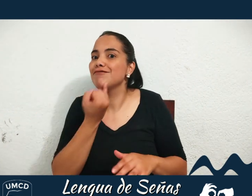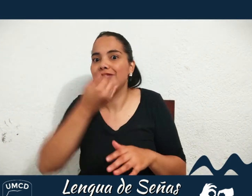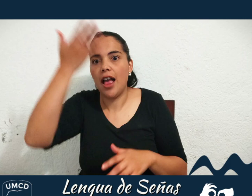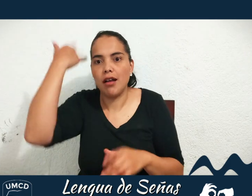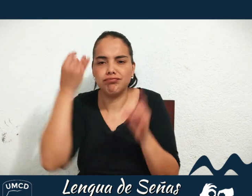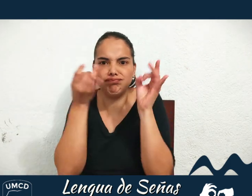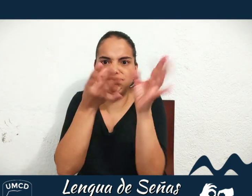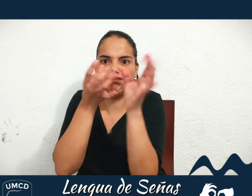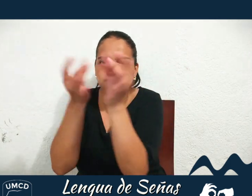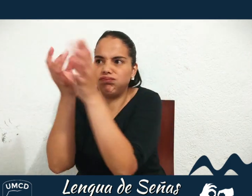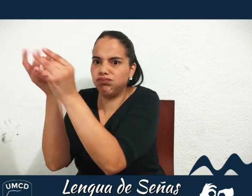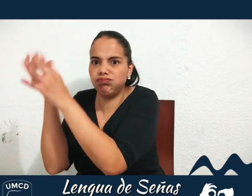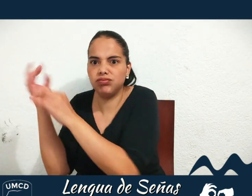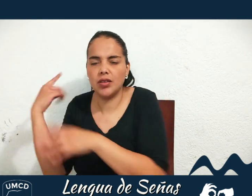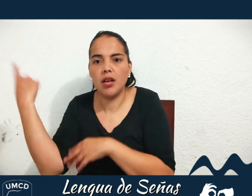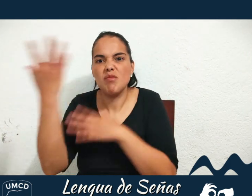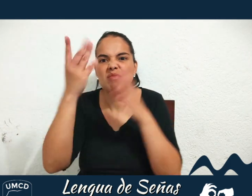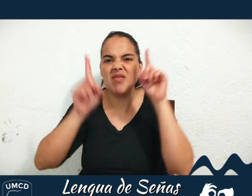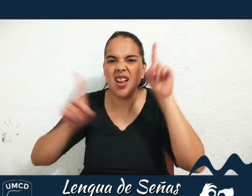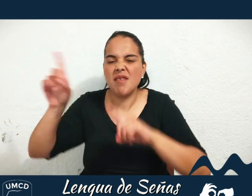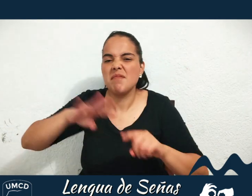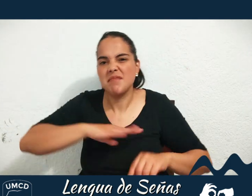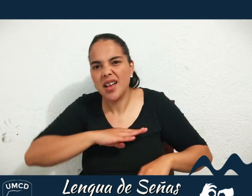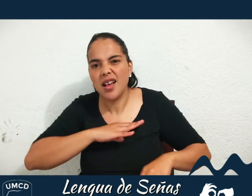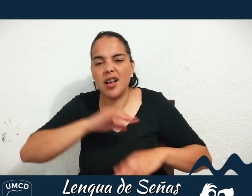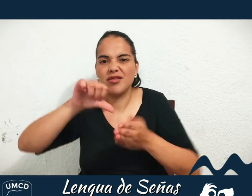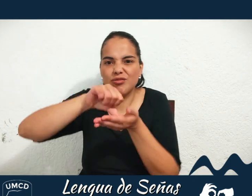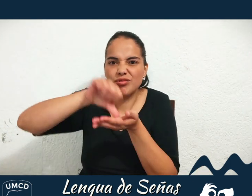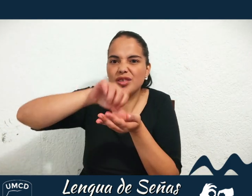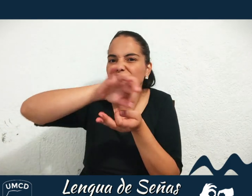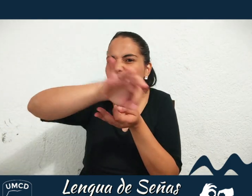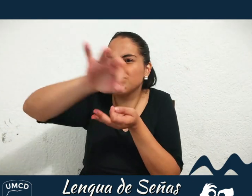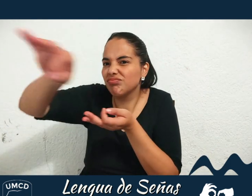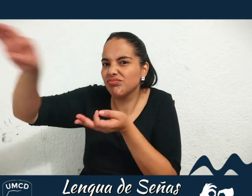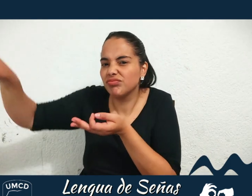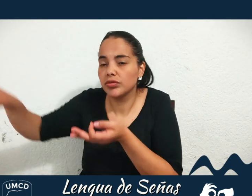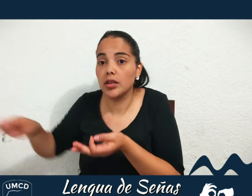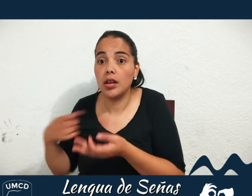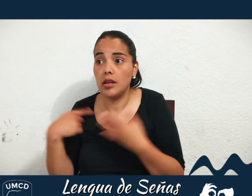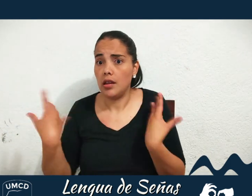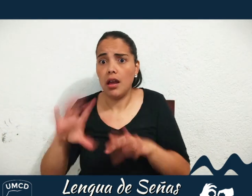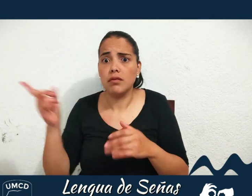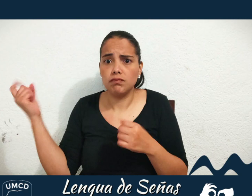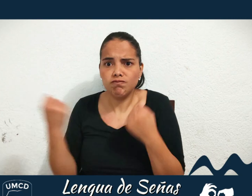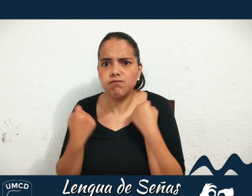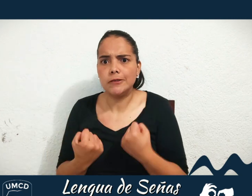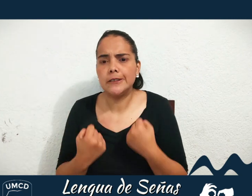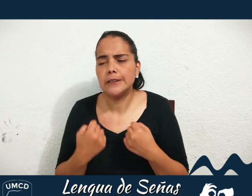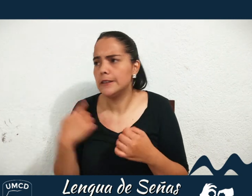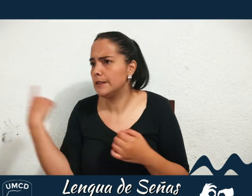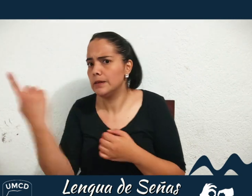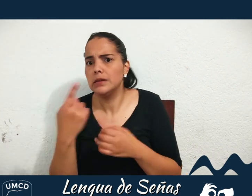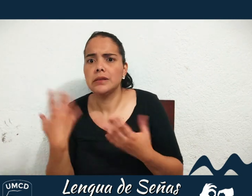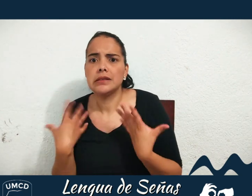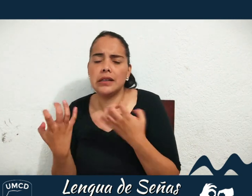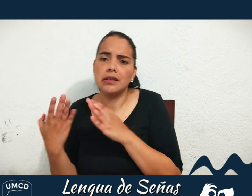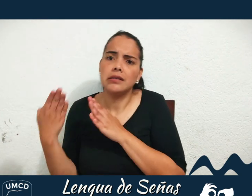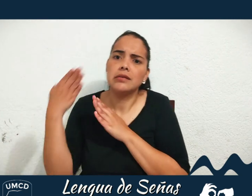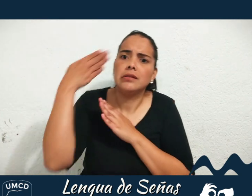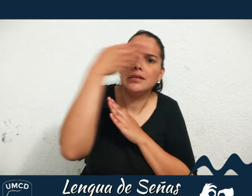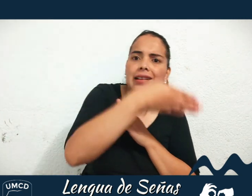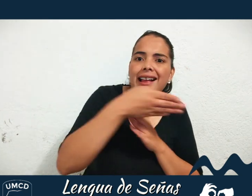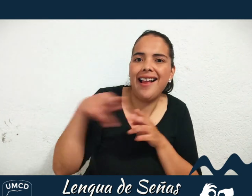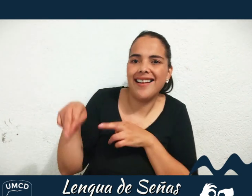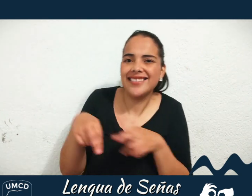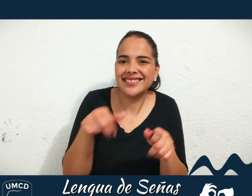conquistado gran parte del territorio que estaba ubicado al lado oriente o al lado este del río Jordán.